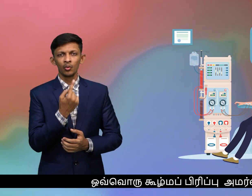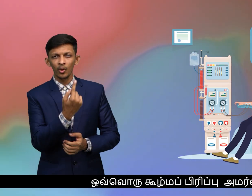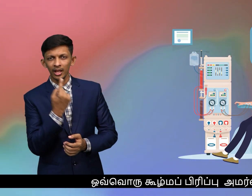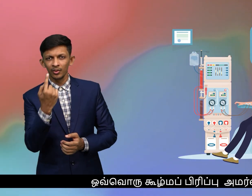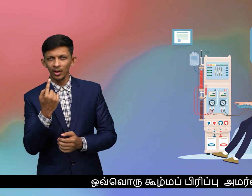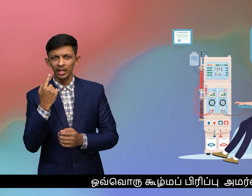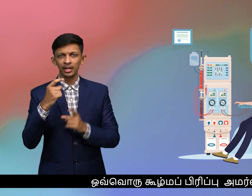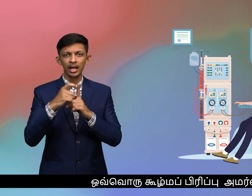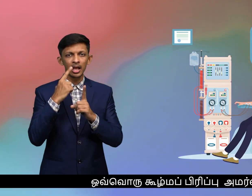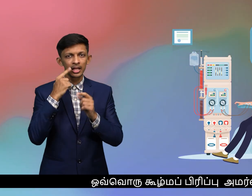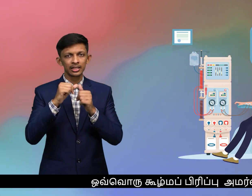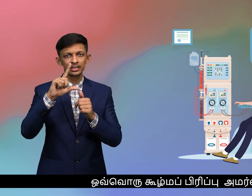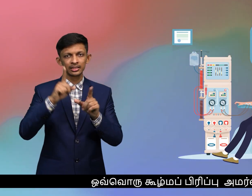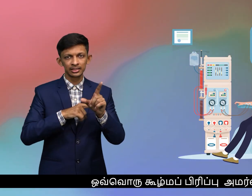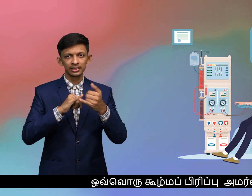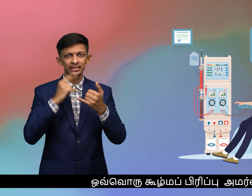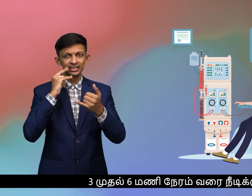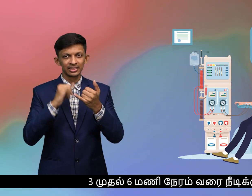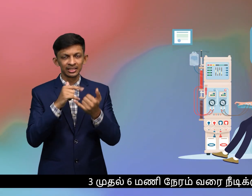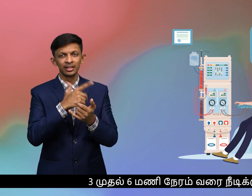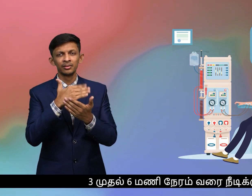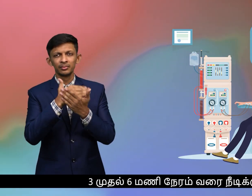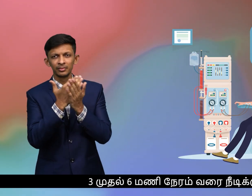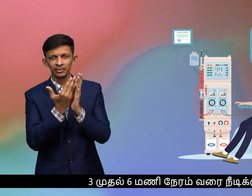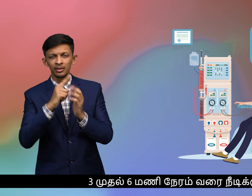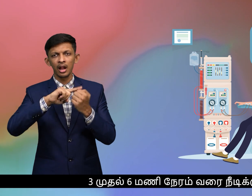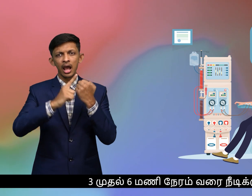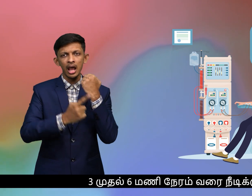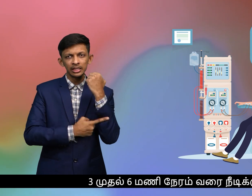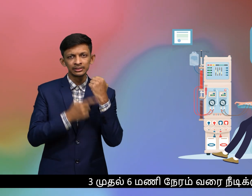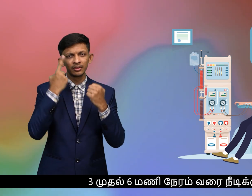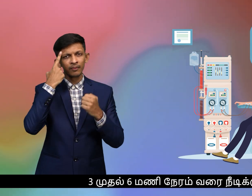ஒவ்வொரு குழும பிரிப்பு அமர்வு 3 முதல் 6 மணி நேரம் வரை நீட்டிக்கும்.